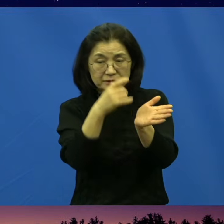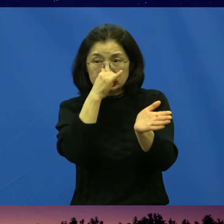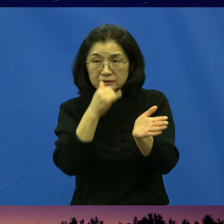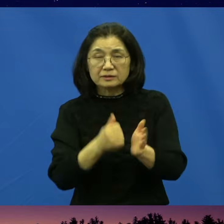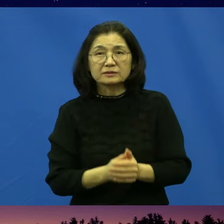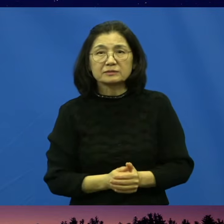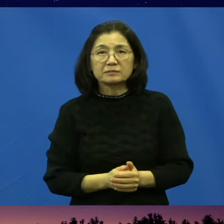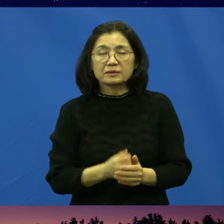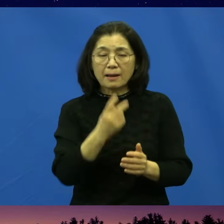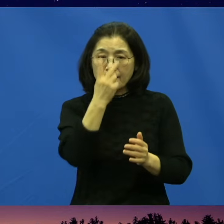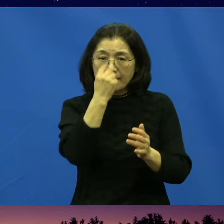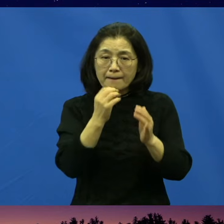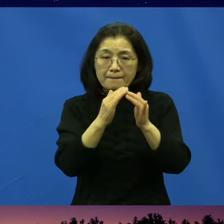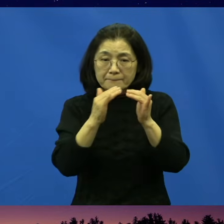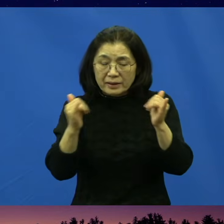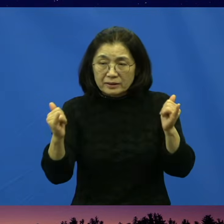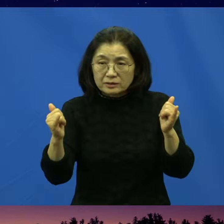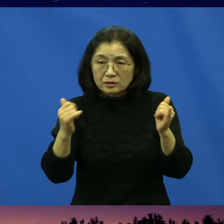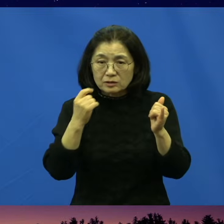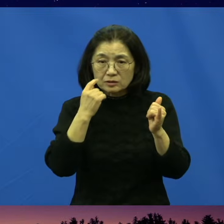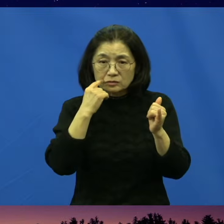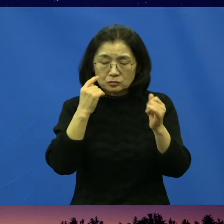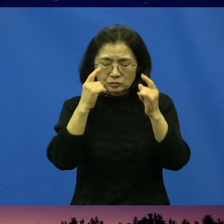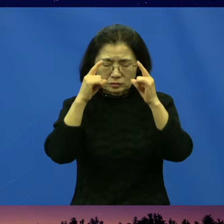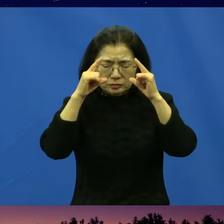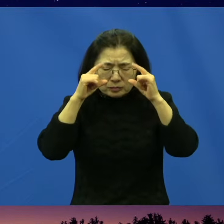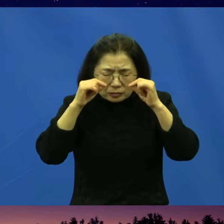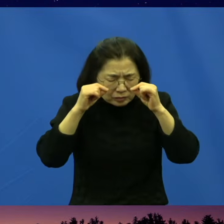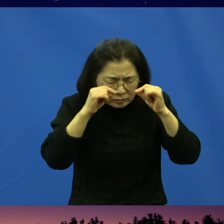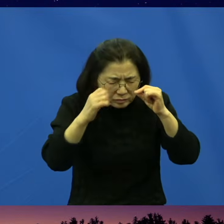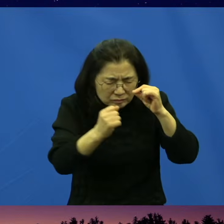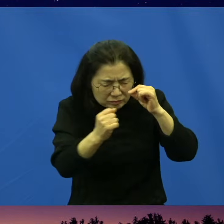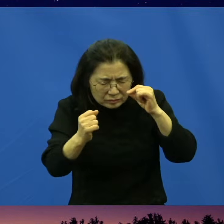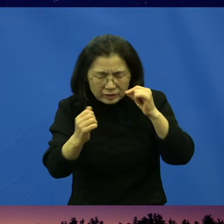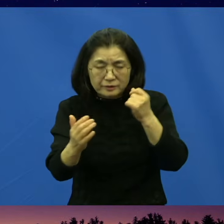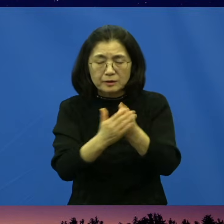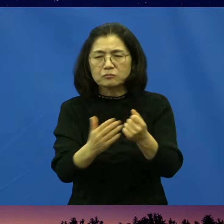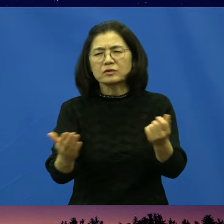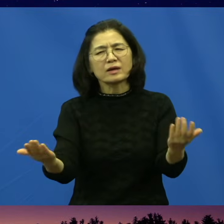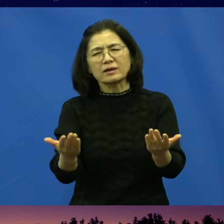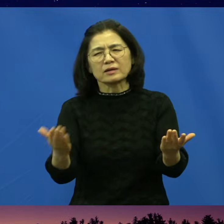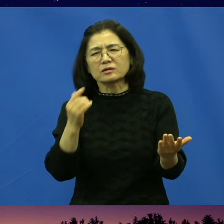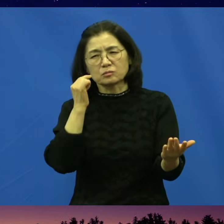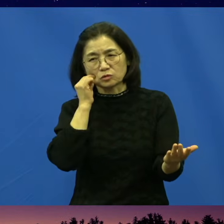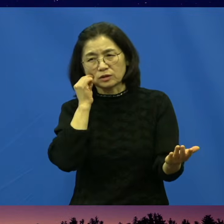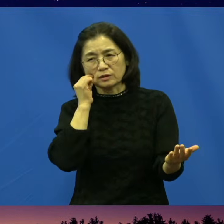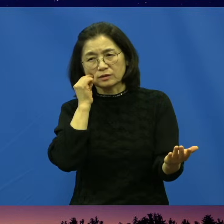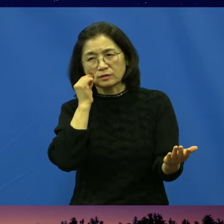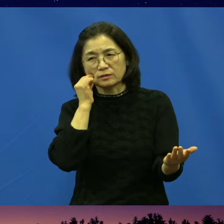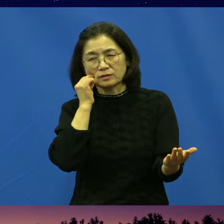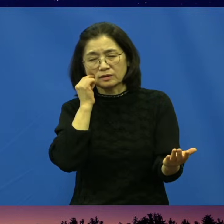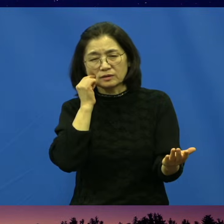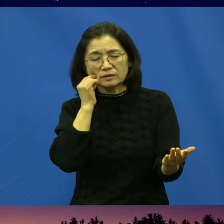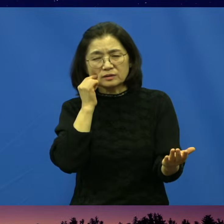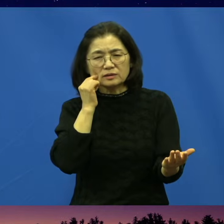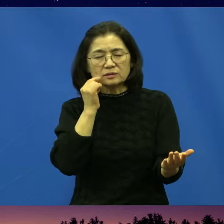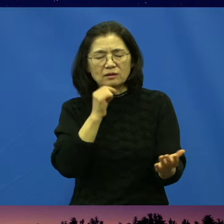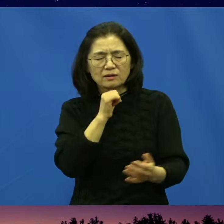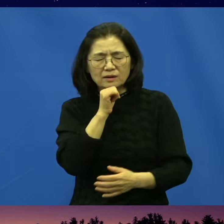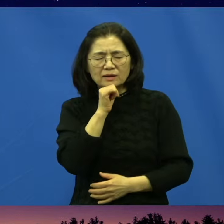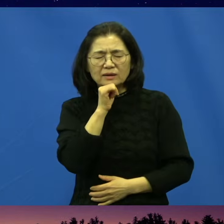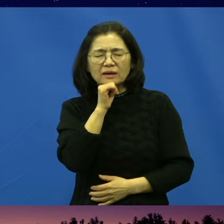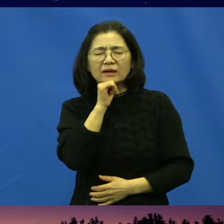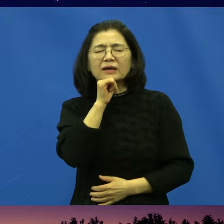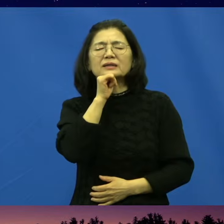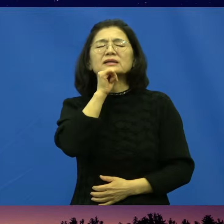맹인이니까 육체적으로 시력을 잃었으니까 일을 할 수가 없죠. 그래서 점점 더 궁핍해짐으로 어느샌가